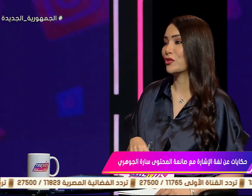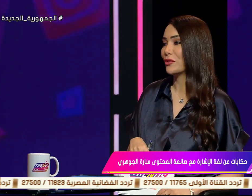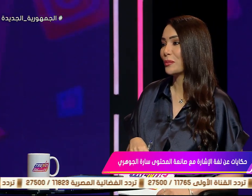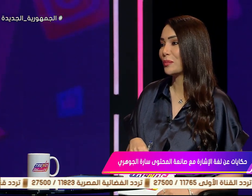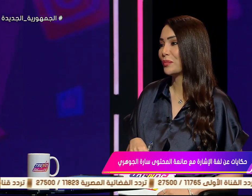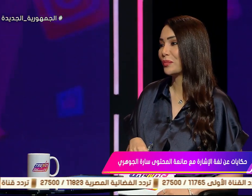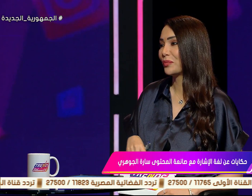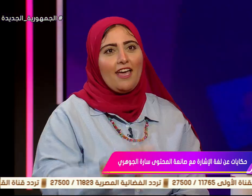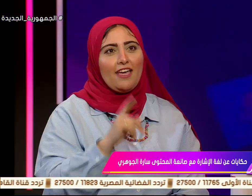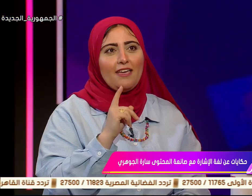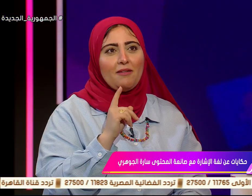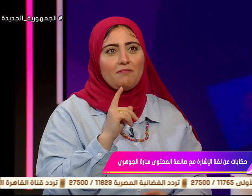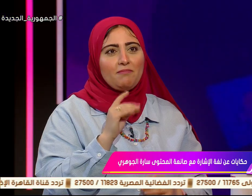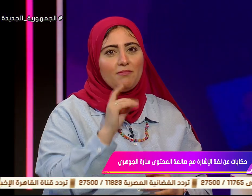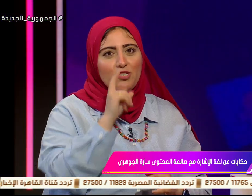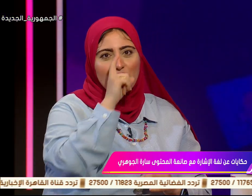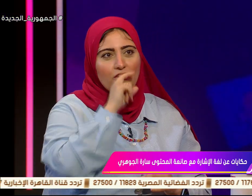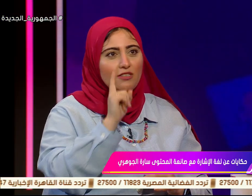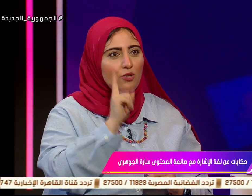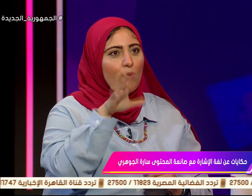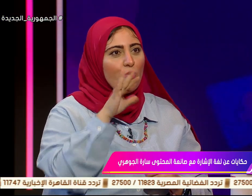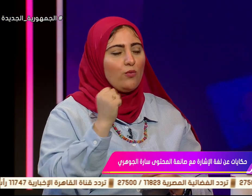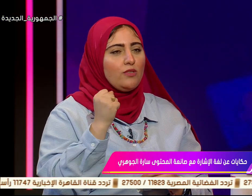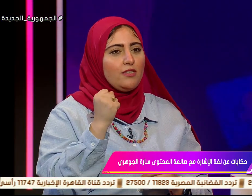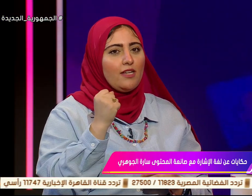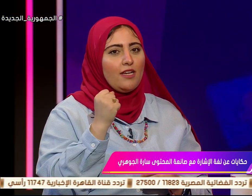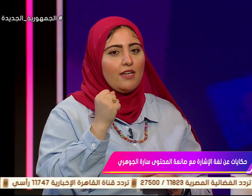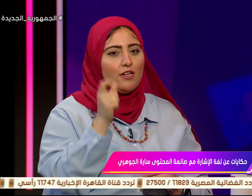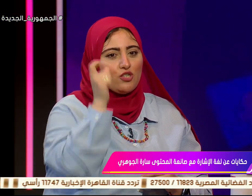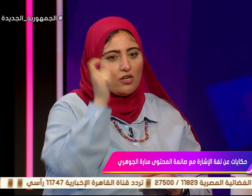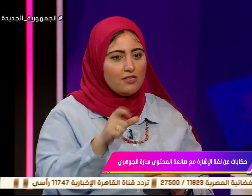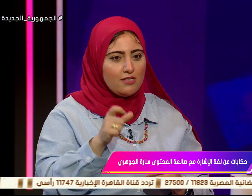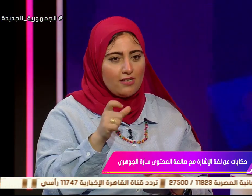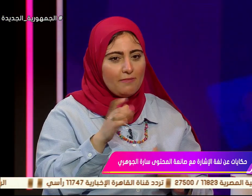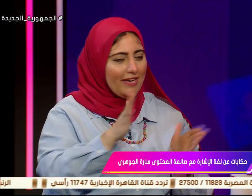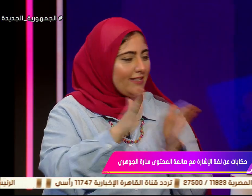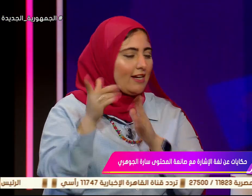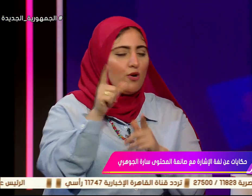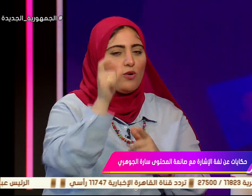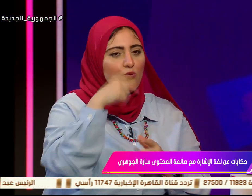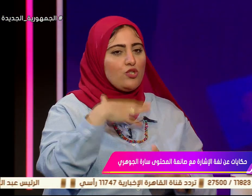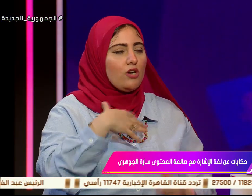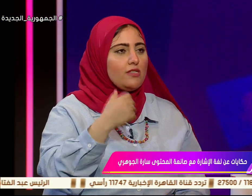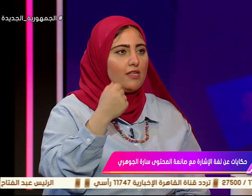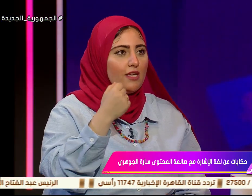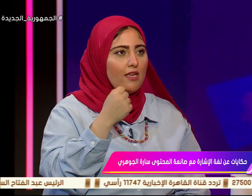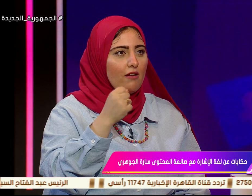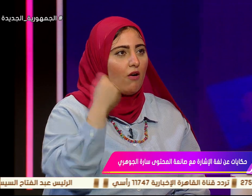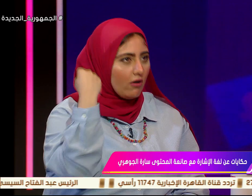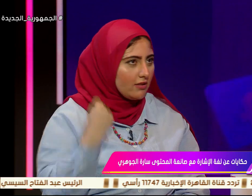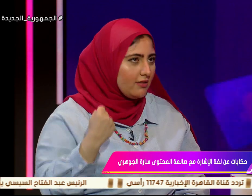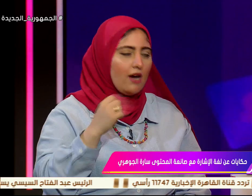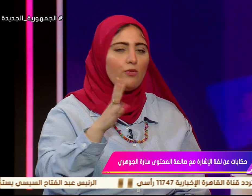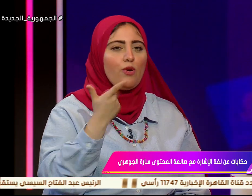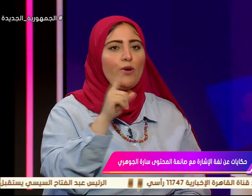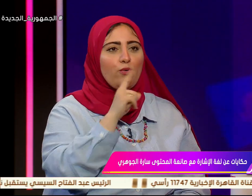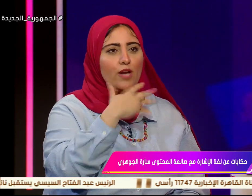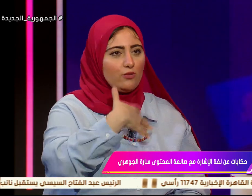الاشاره؟ مش شرط ان هو يكون شخص بعيدا عن هو يكون شخص قائد او ان هو يكون عنده